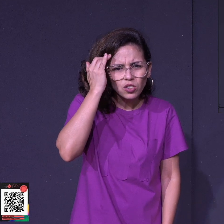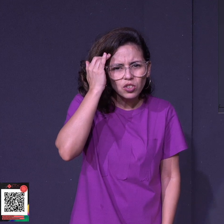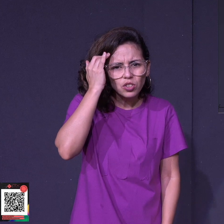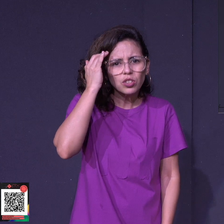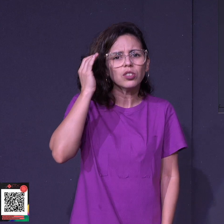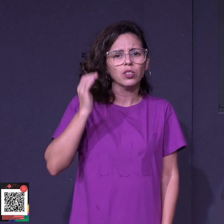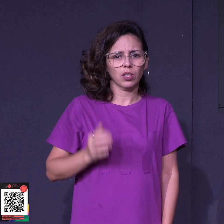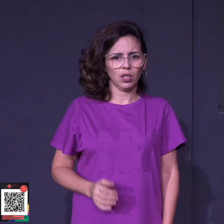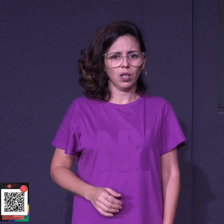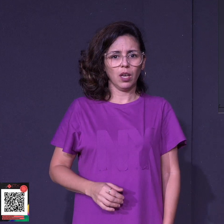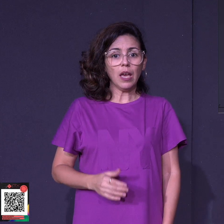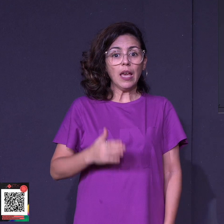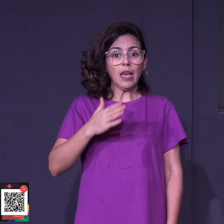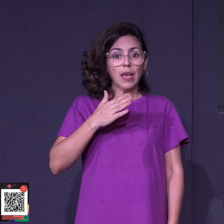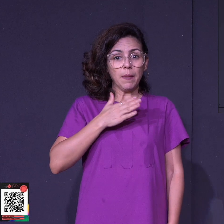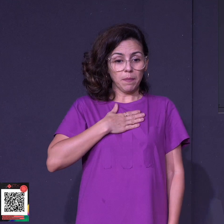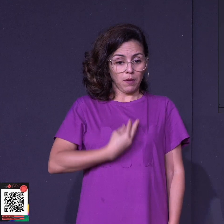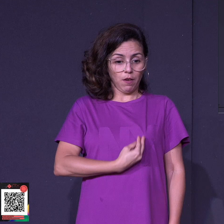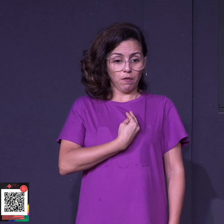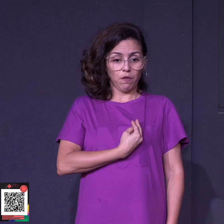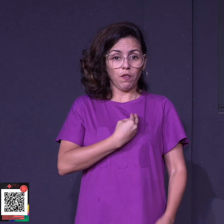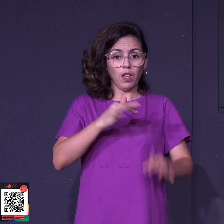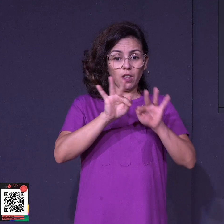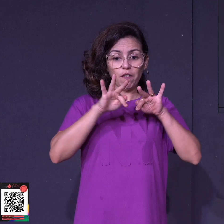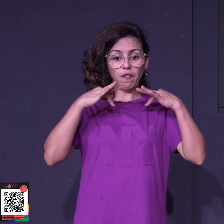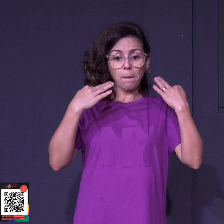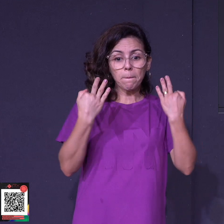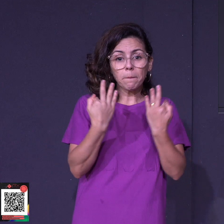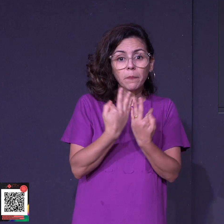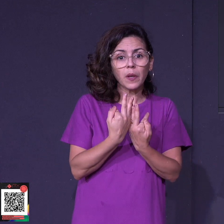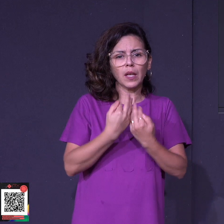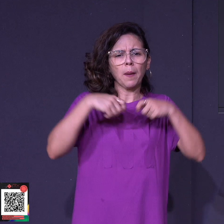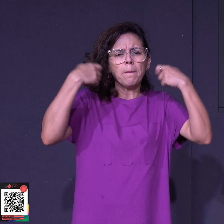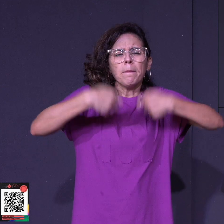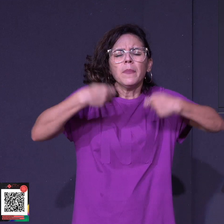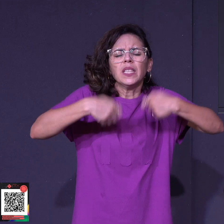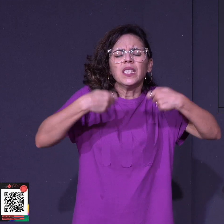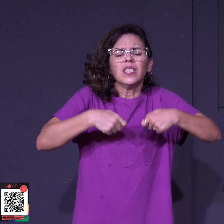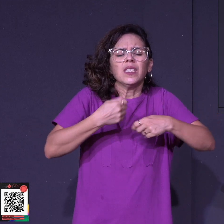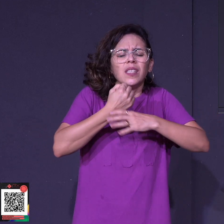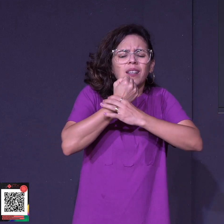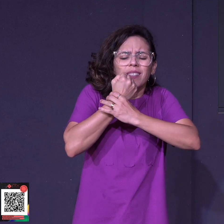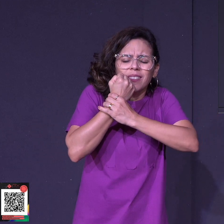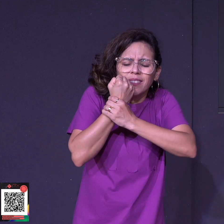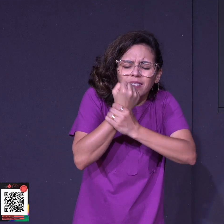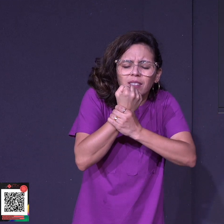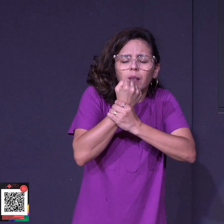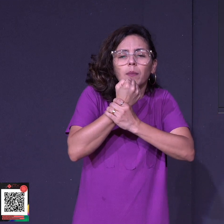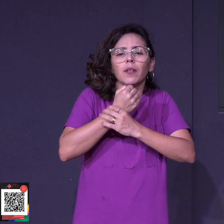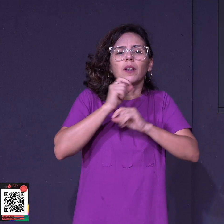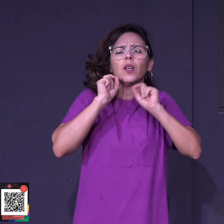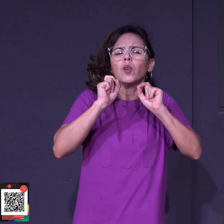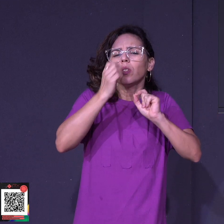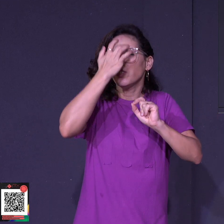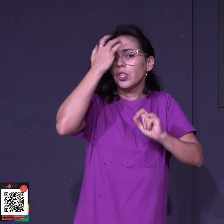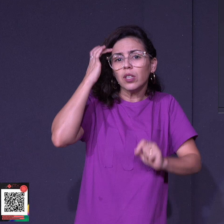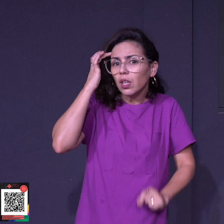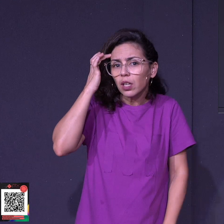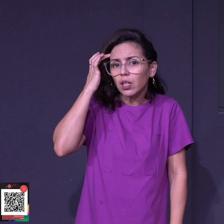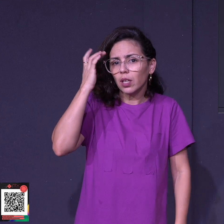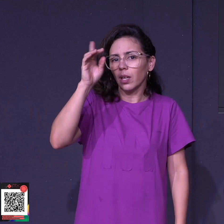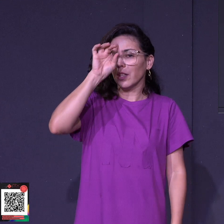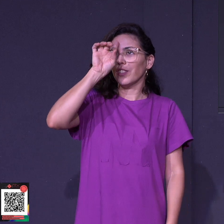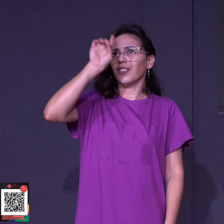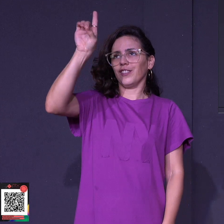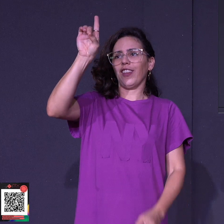família, depende diretamente de quem? De Deus. E Jesus disse mais: ao